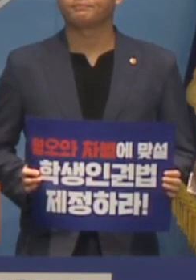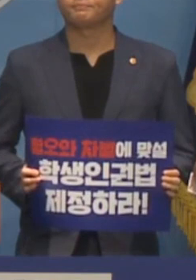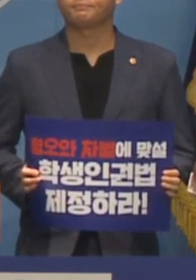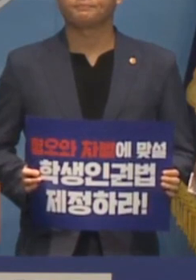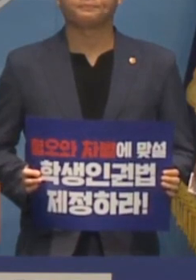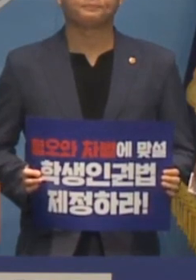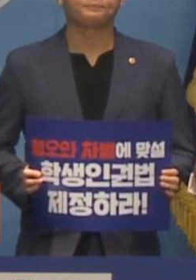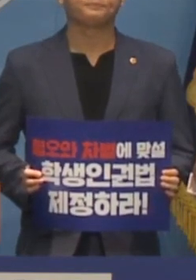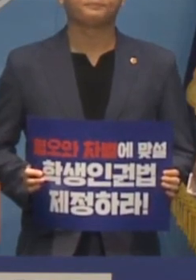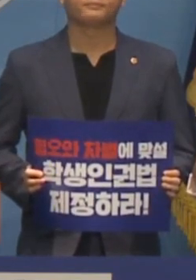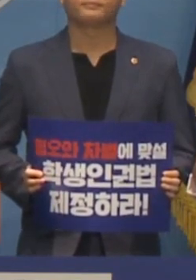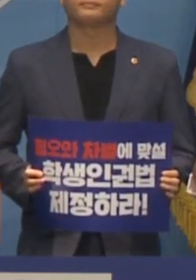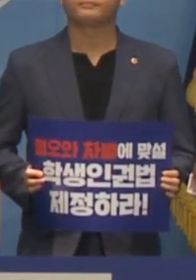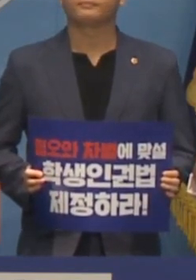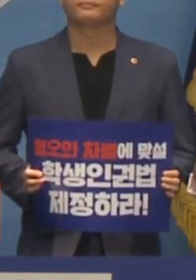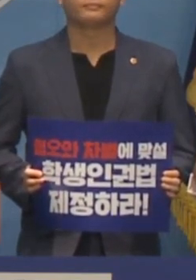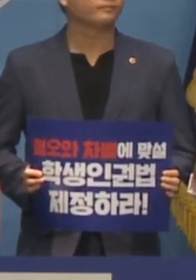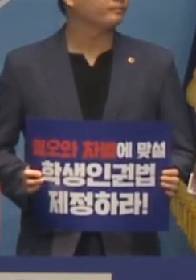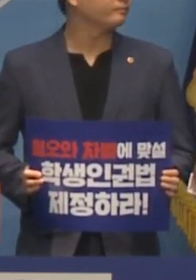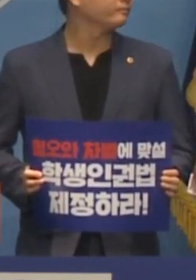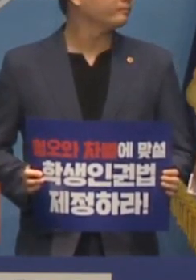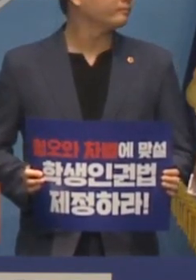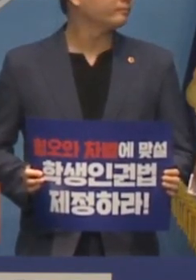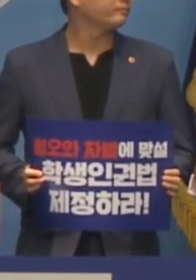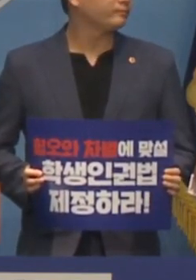학생인권법 발의 환영 및